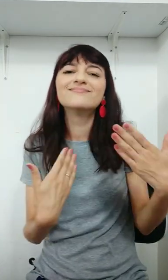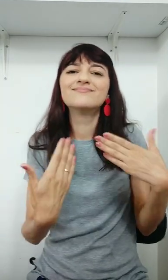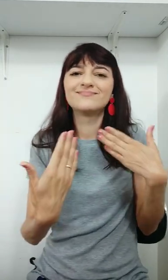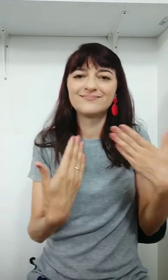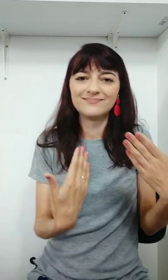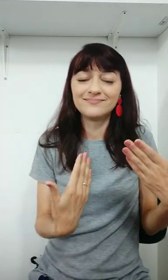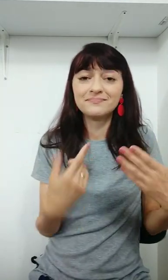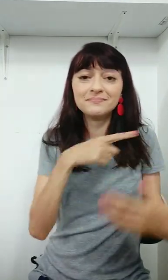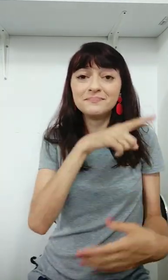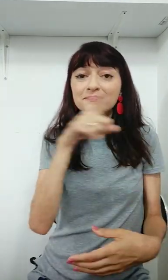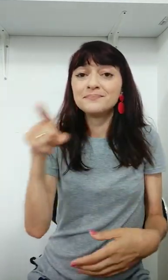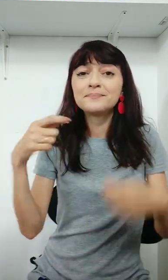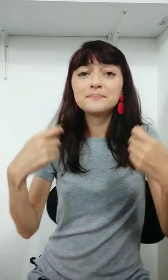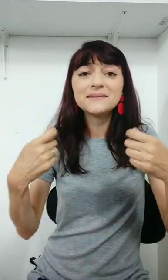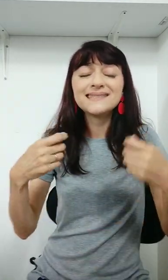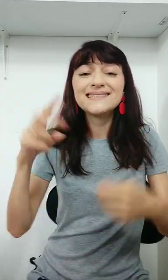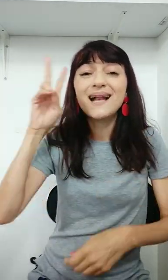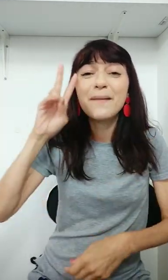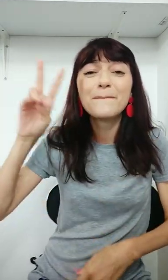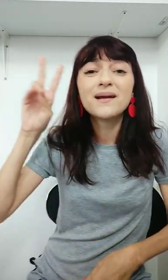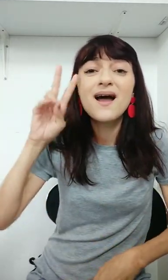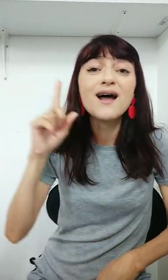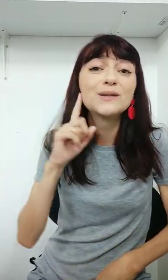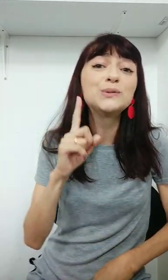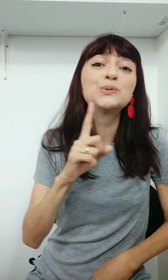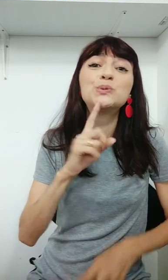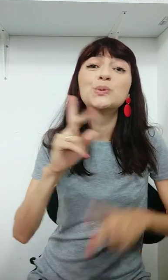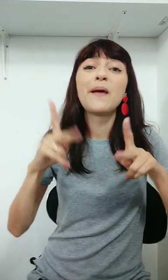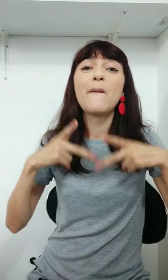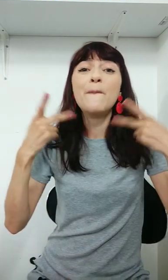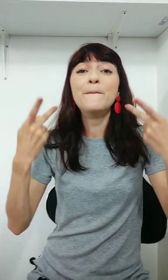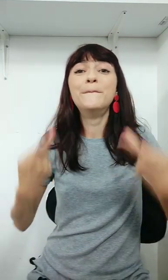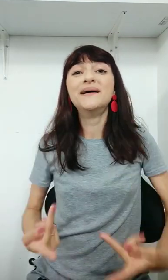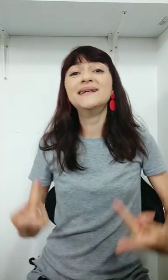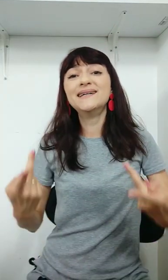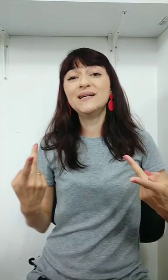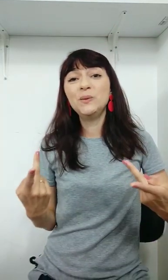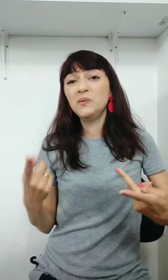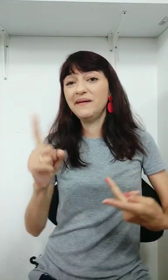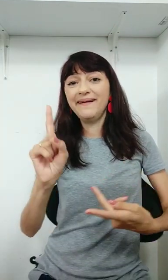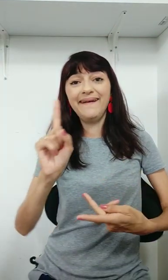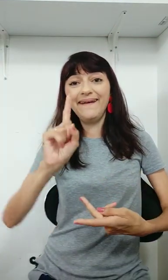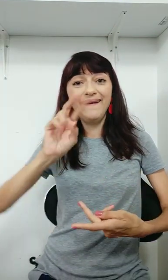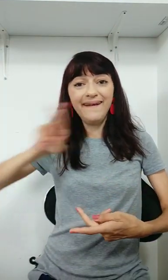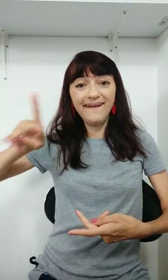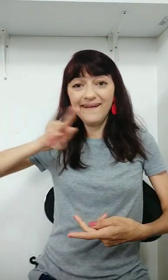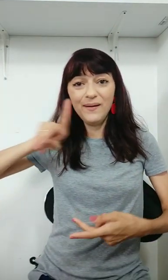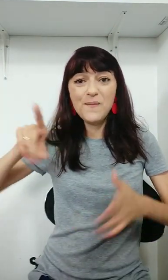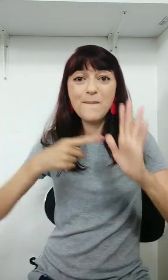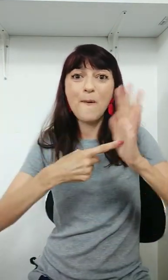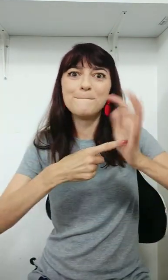né? Como que é o sentimento de você por esse surdo? Será que você entende que esse surdo é capaz ou